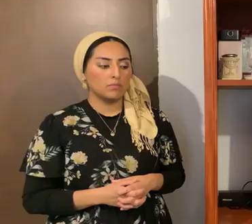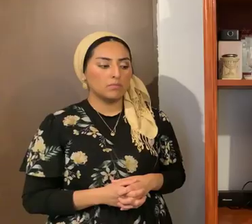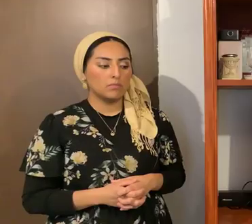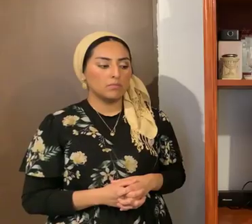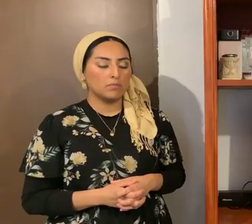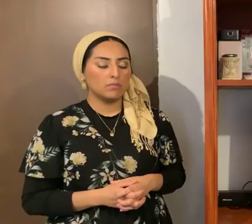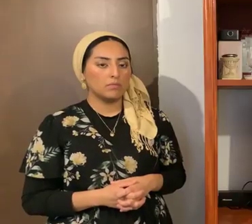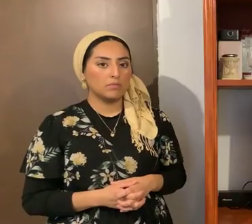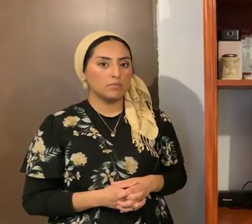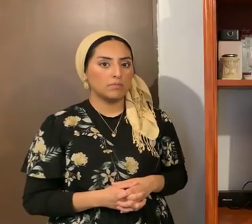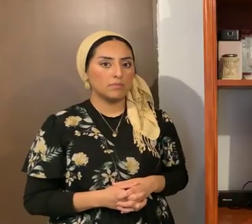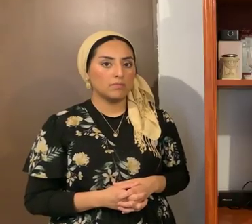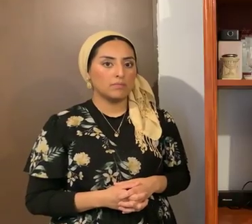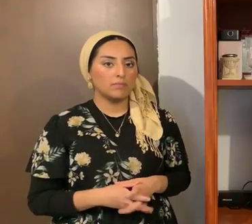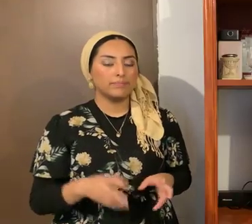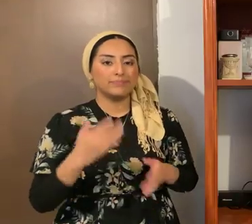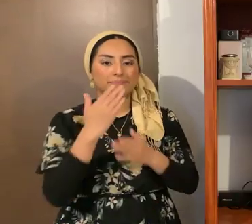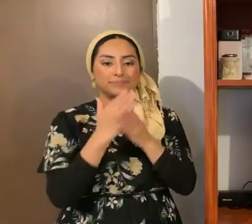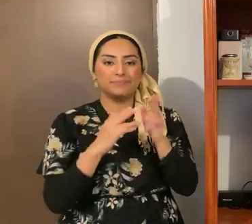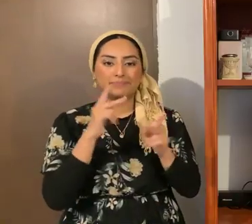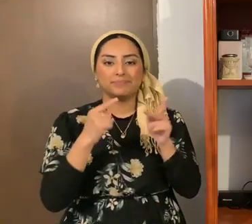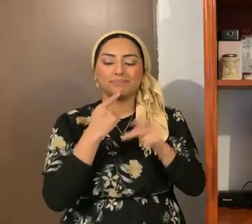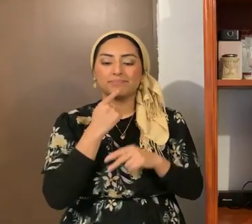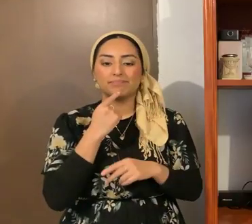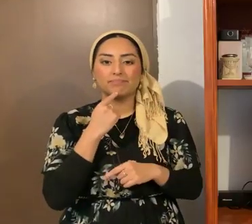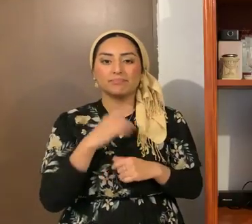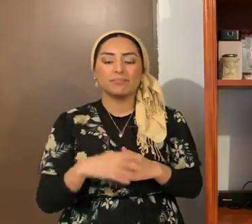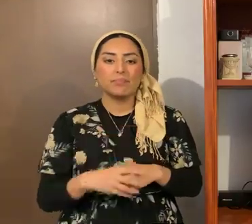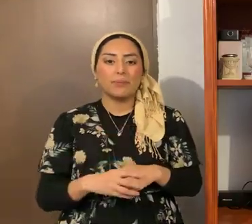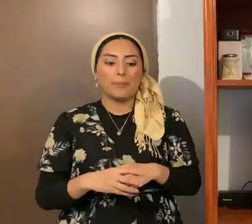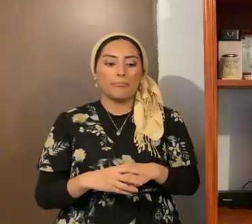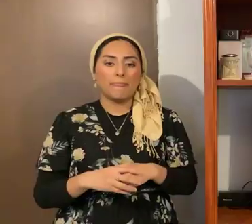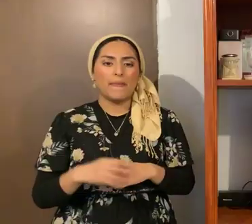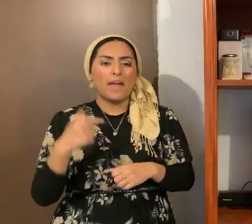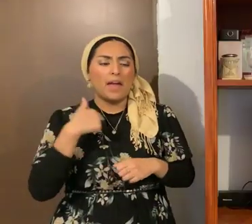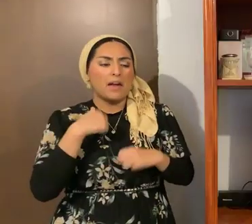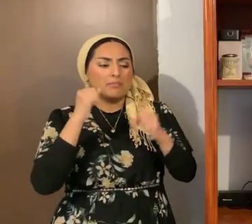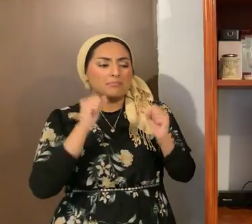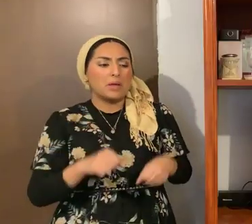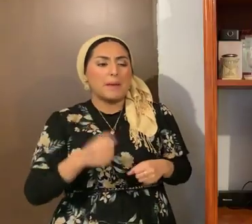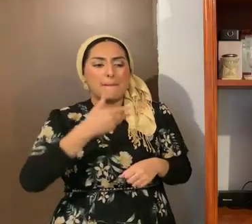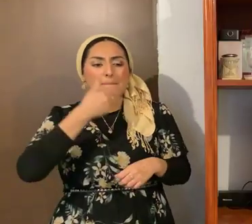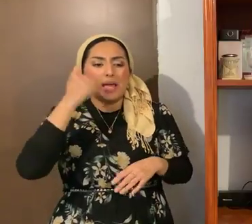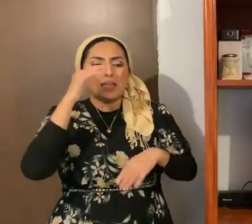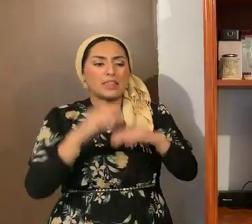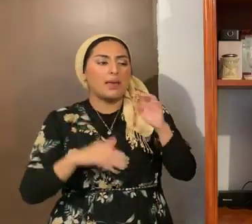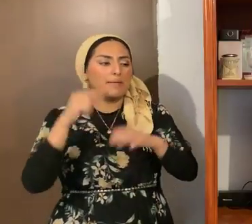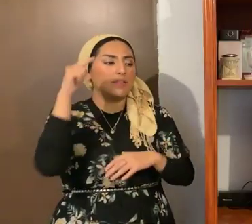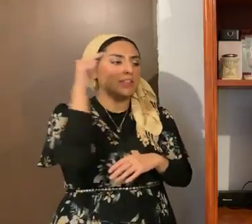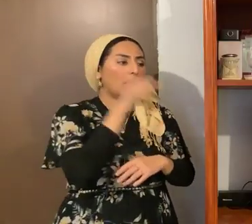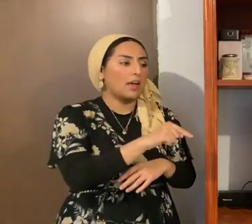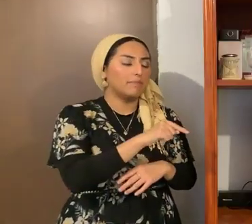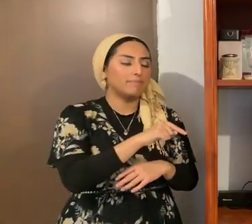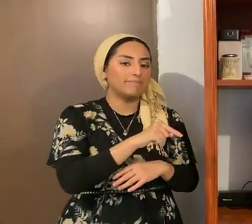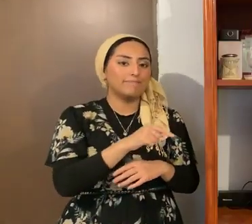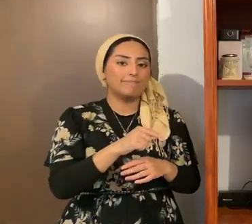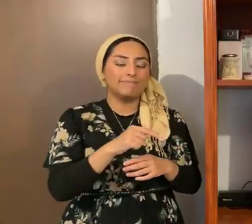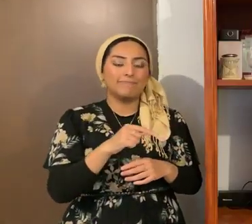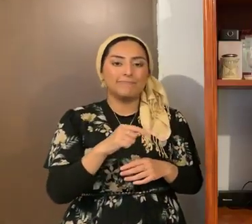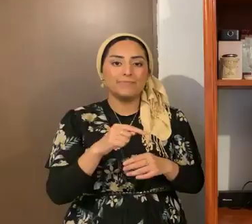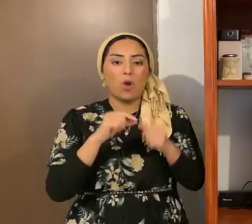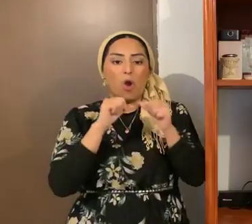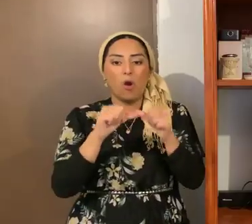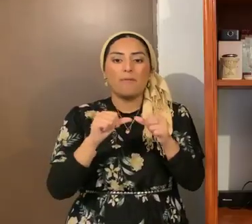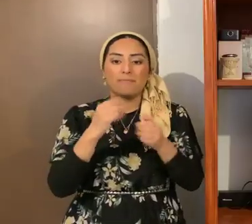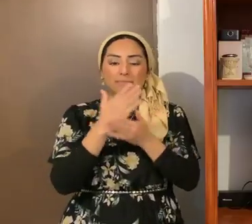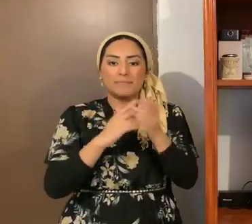otro. No, yo le hubiera dado ese consejo, hombre. Pero si ni su familia está en orden, es un desastre. Entonces,